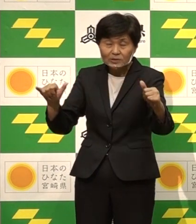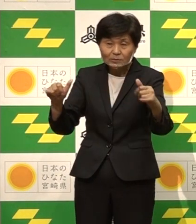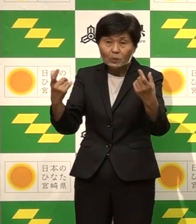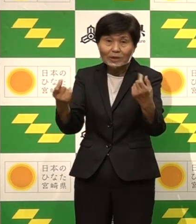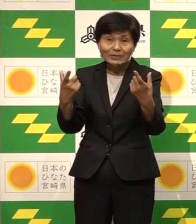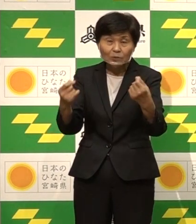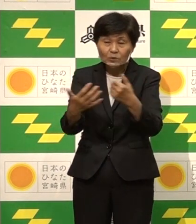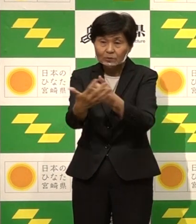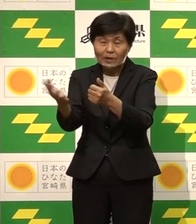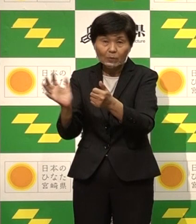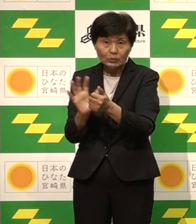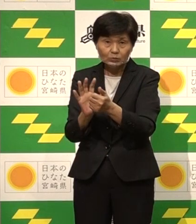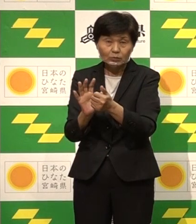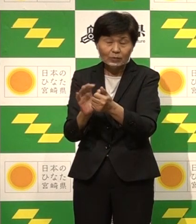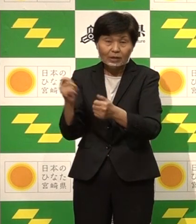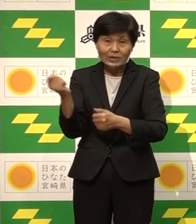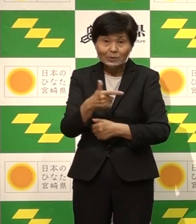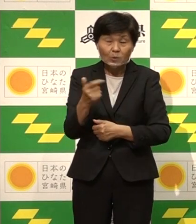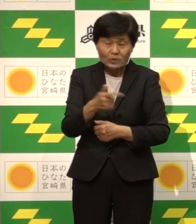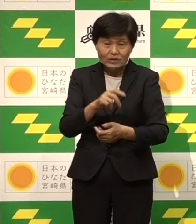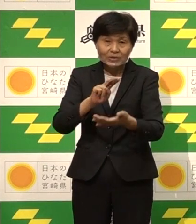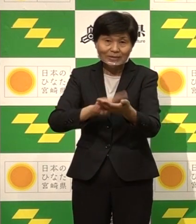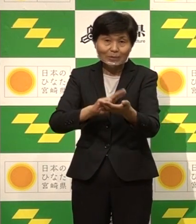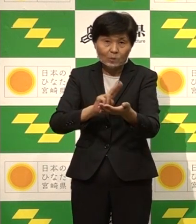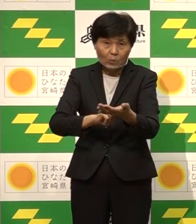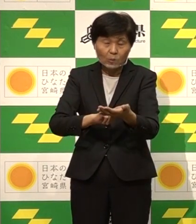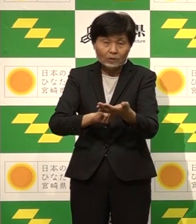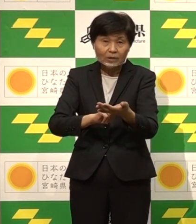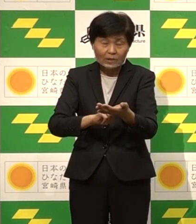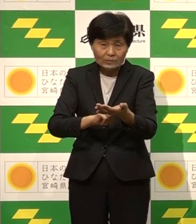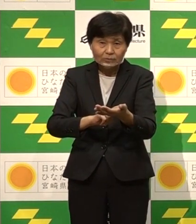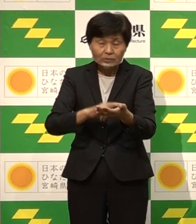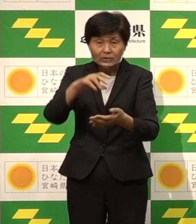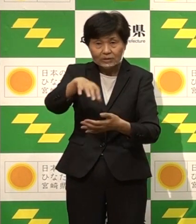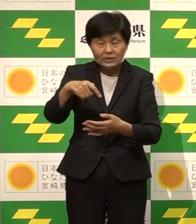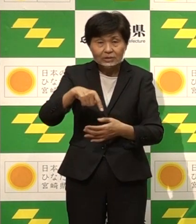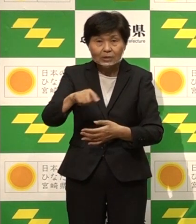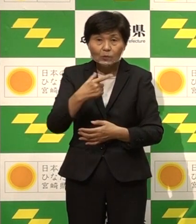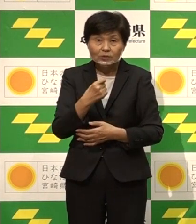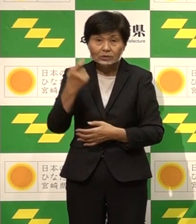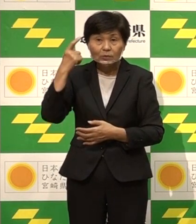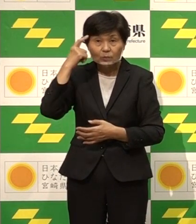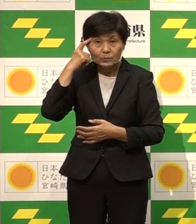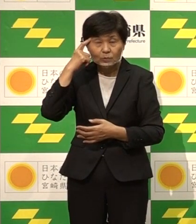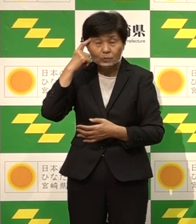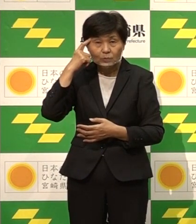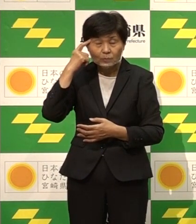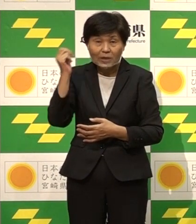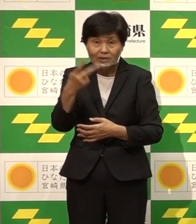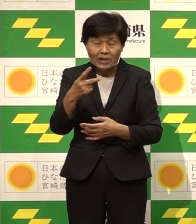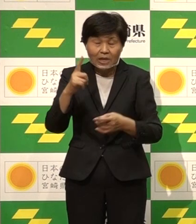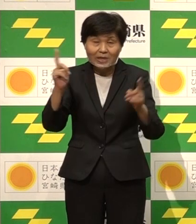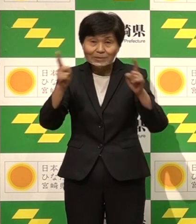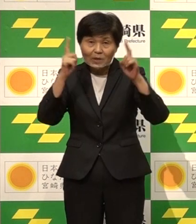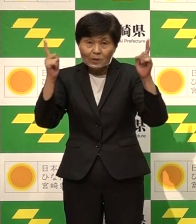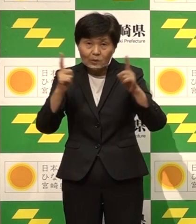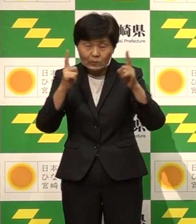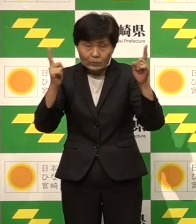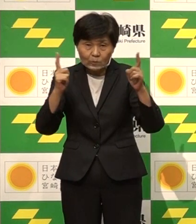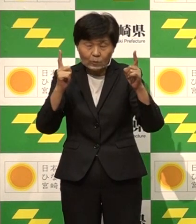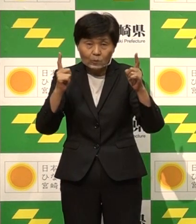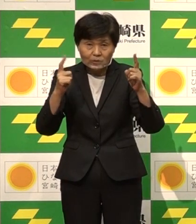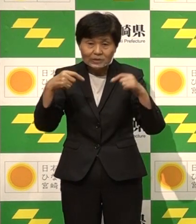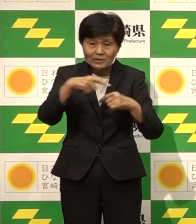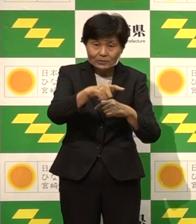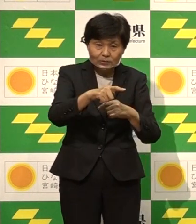それから早期に、医療機関を受診をいただきたいと考えております。 イベント前後の行動にも注意を、それから先ほどお願い